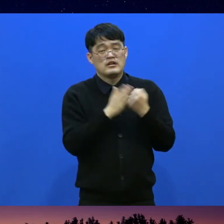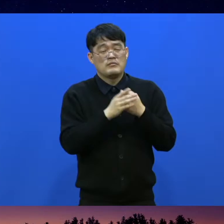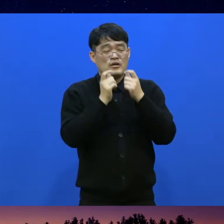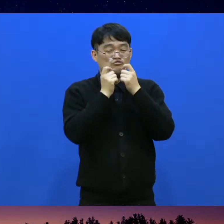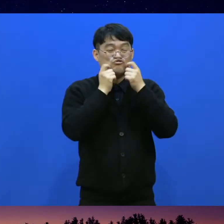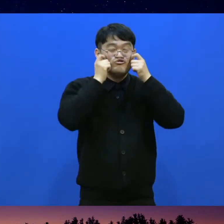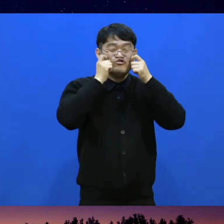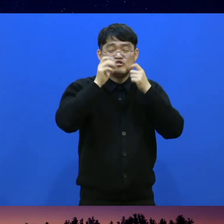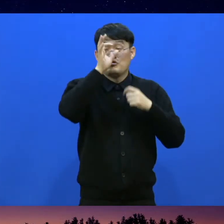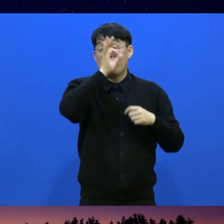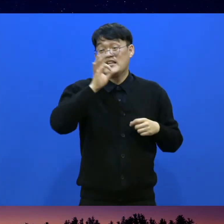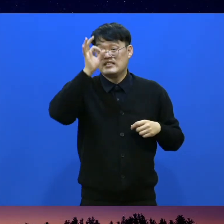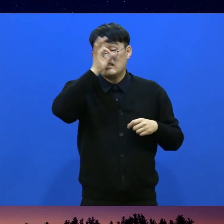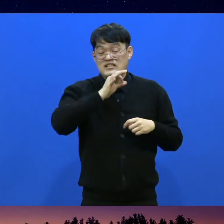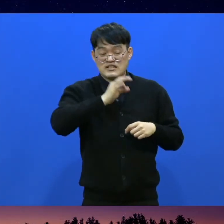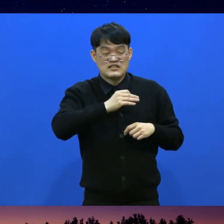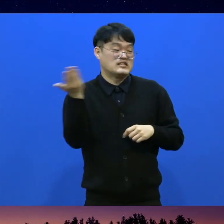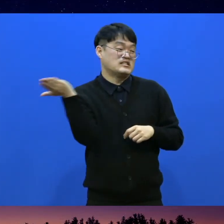그냥 웃는 돼지를 찾아라.